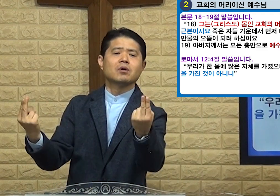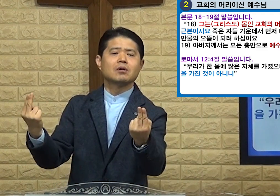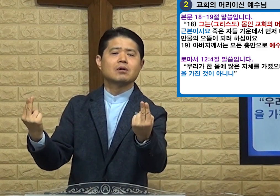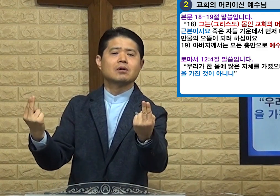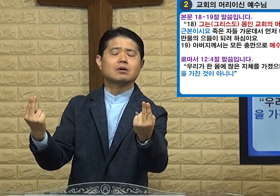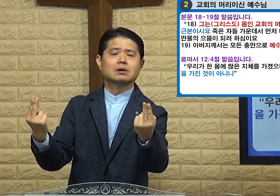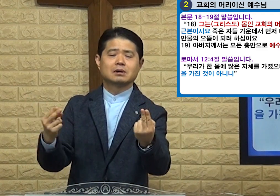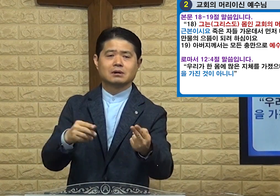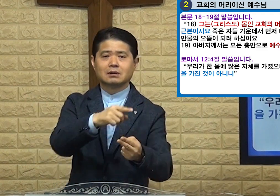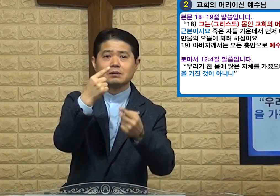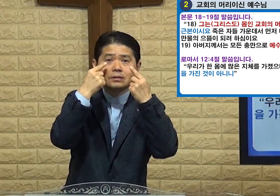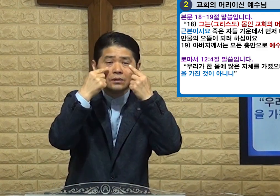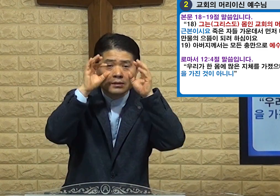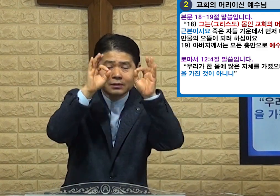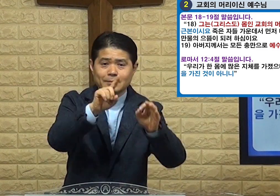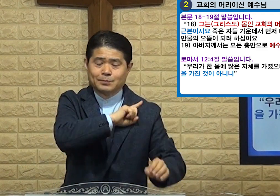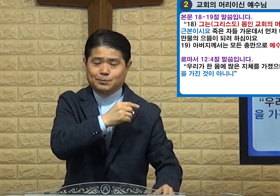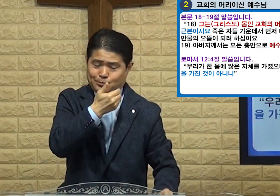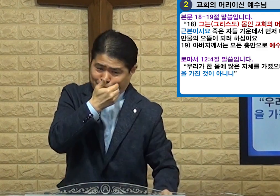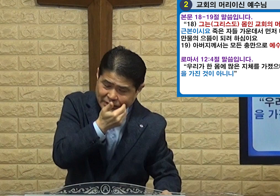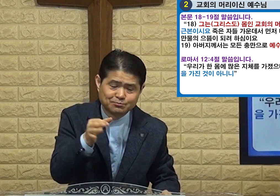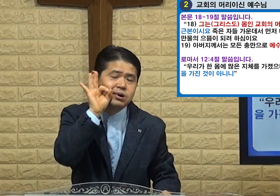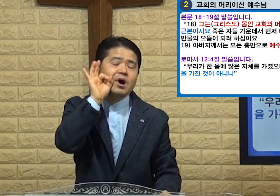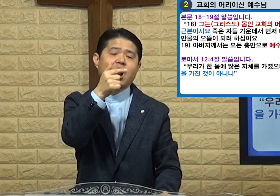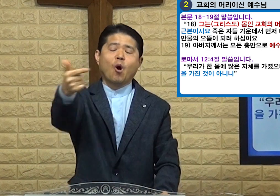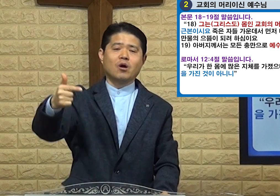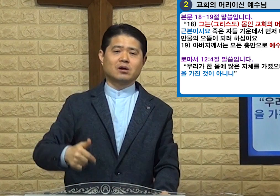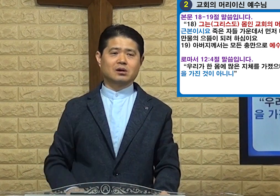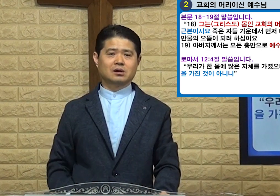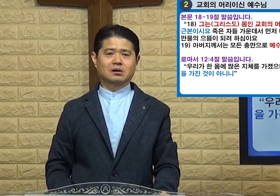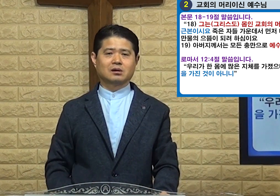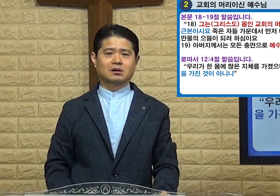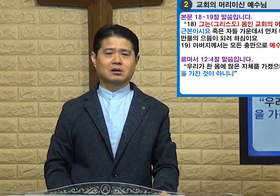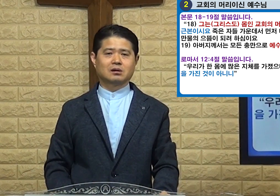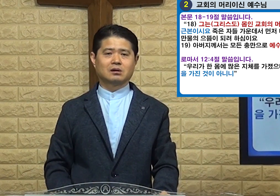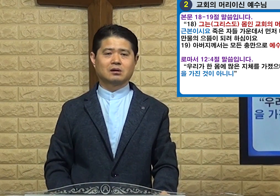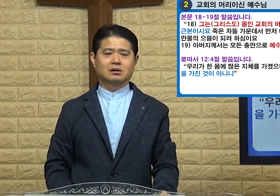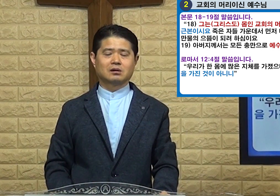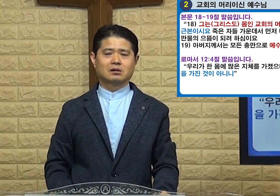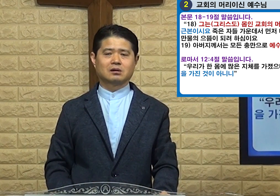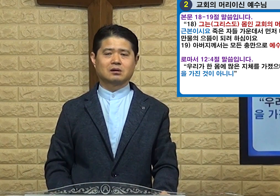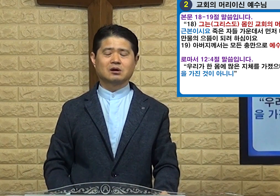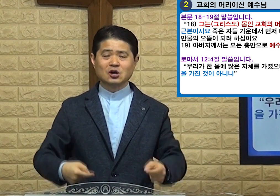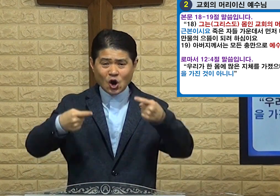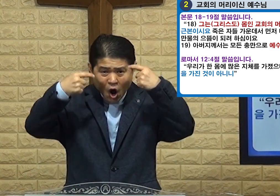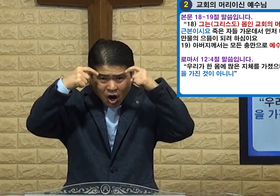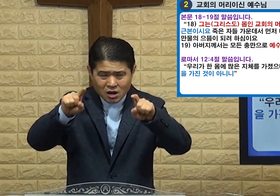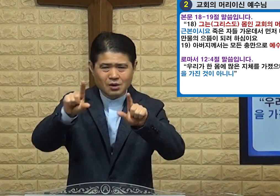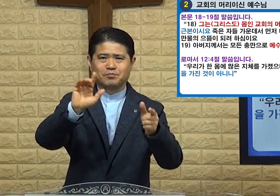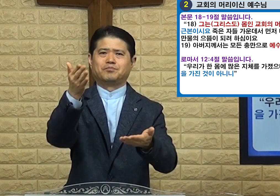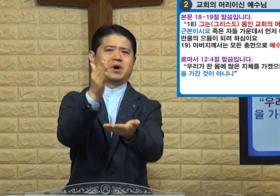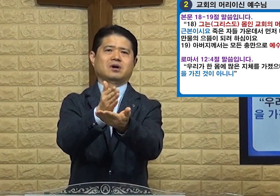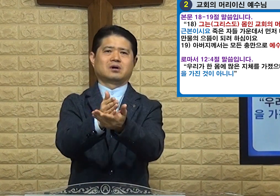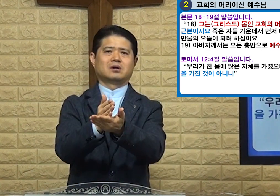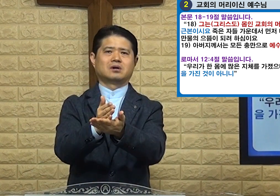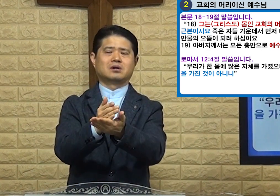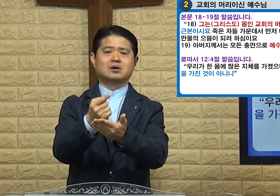그것이 오히려 더 복된 것이 아닙니까? 볼 수 있는 것에 복된 것이 아닙니다.